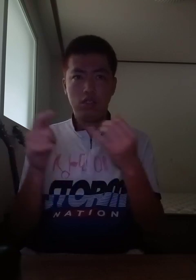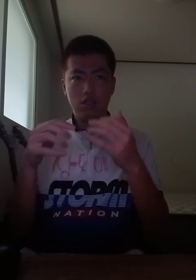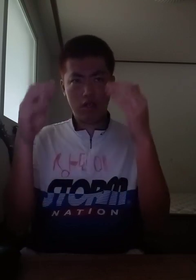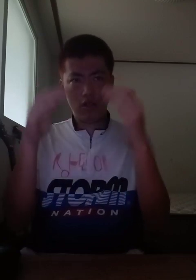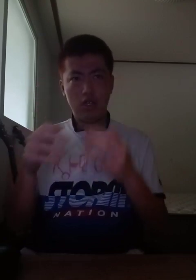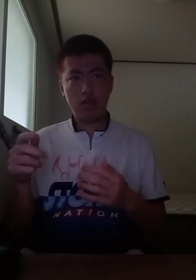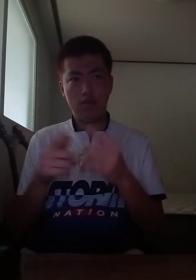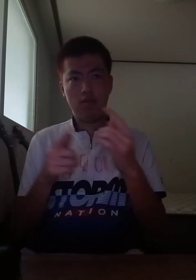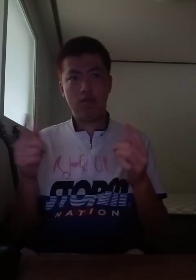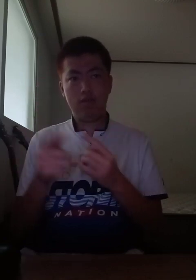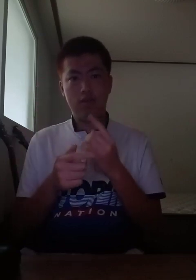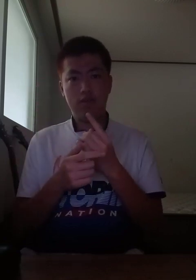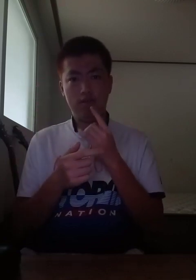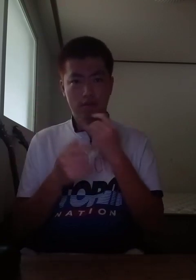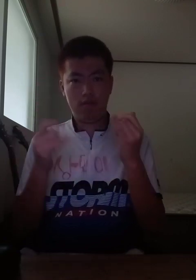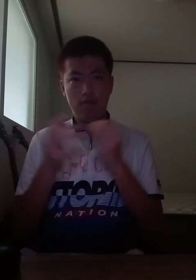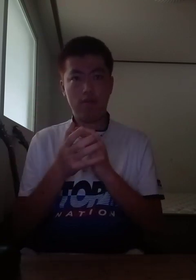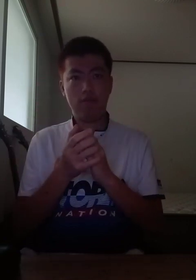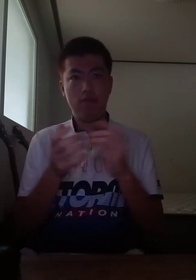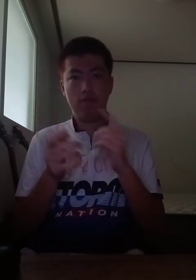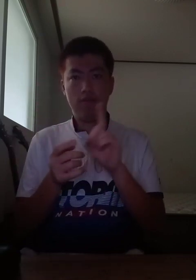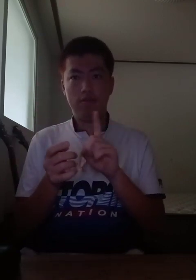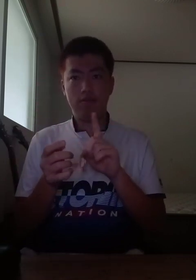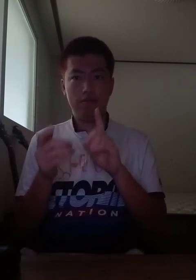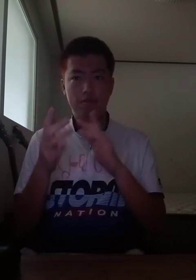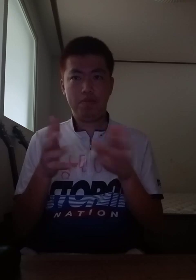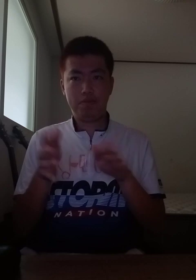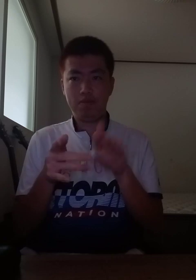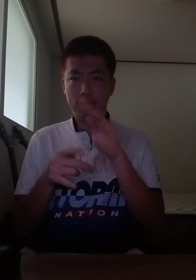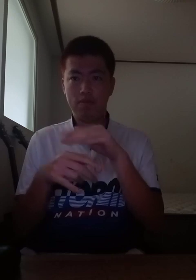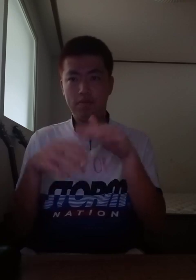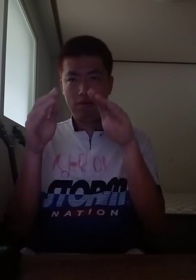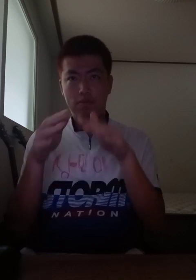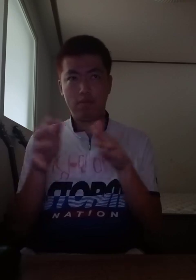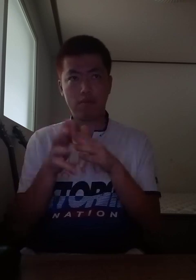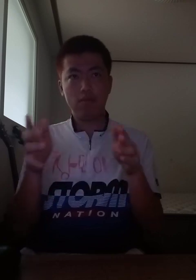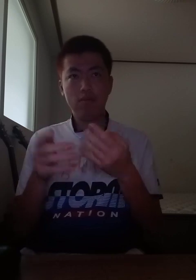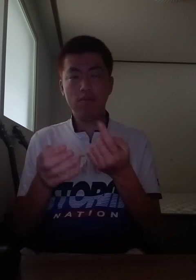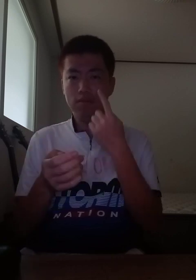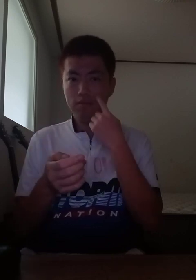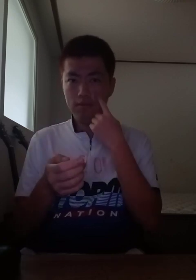쌓여있는 모습을 볼 수가 있습니다. 어떻게 해서 건물 옥상에 쓰레기 더미가 쌓이게 되는지 지금부터 한번 확인해 보겠습니다.